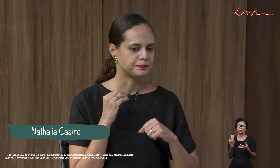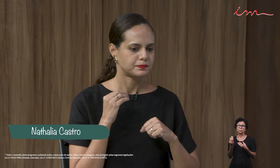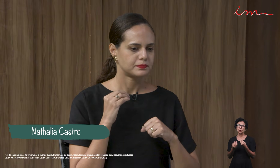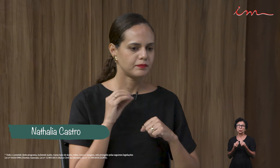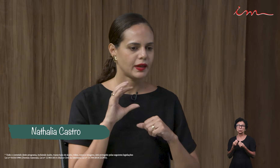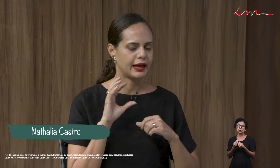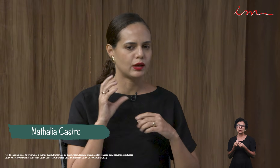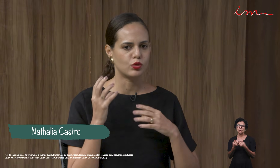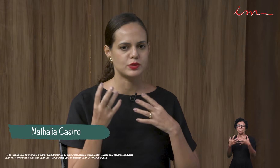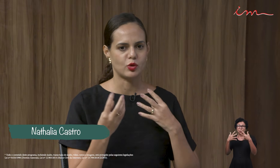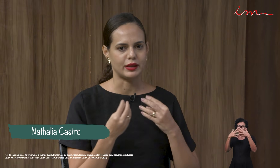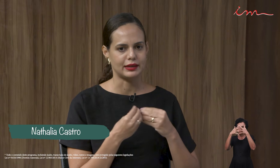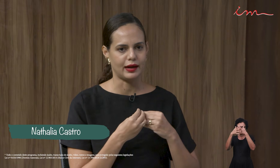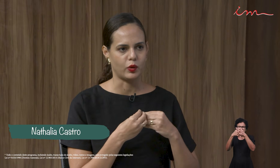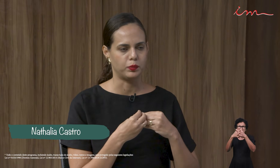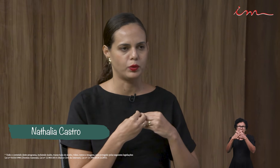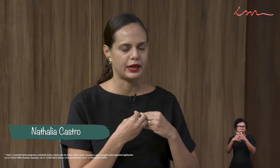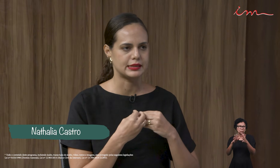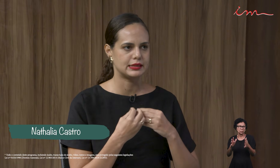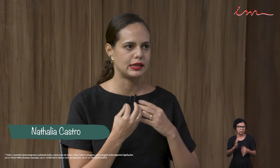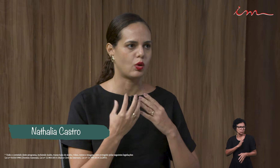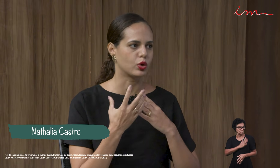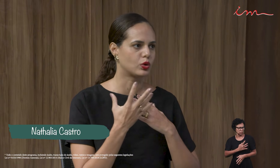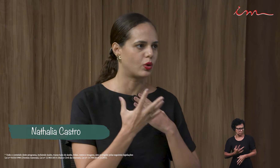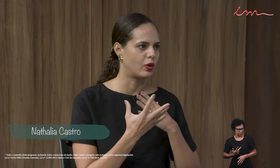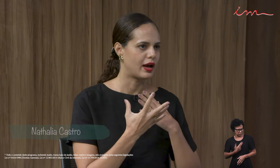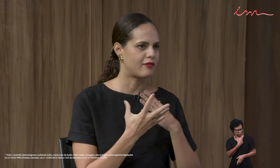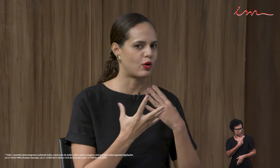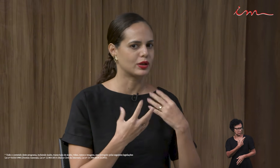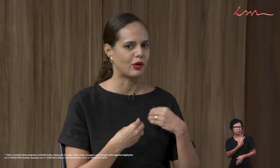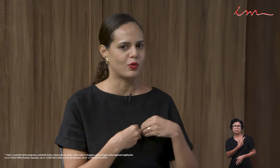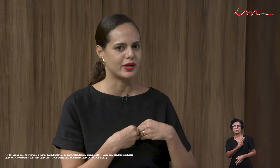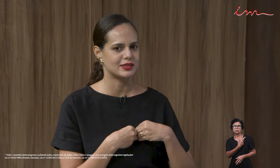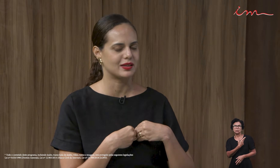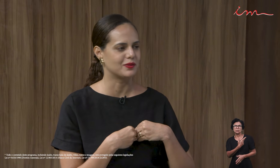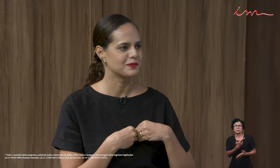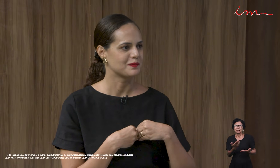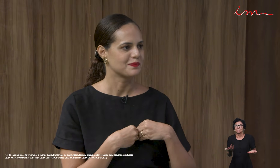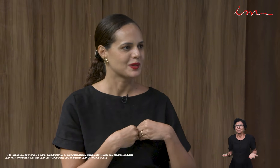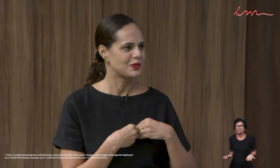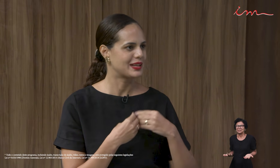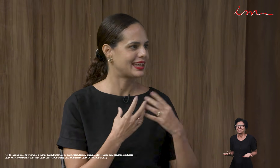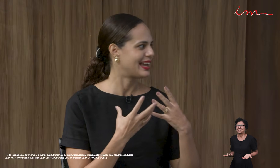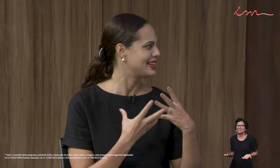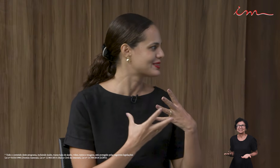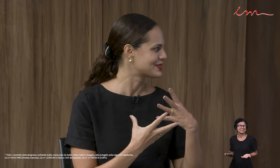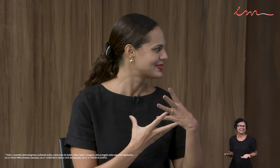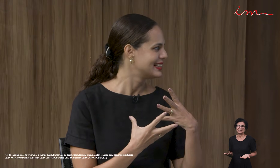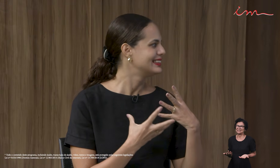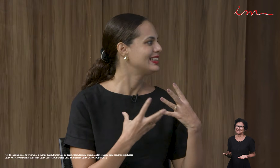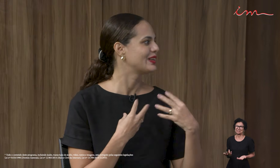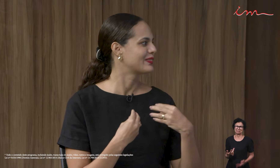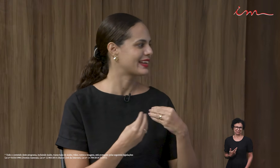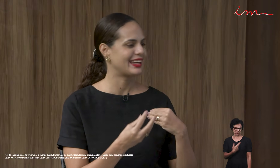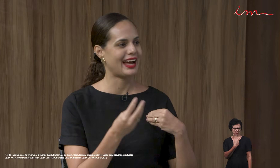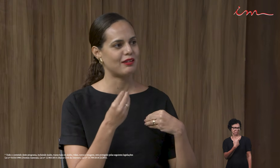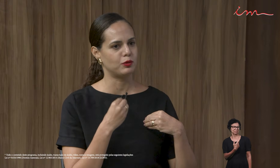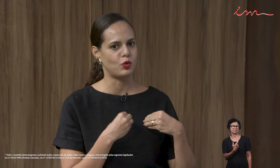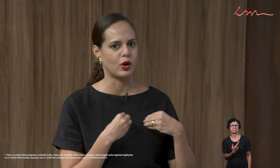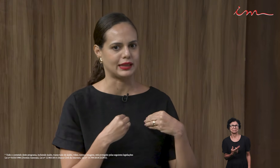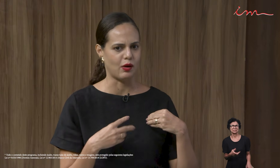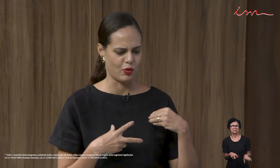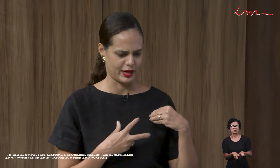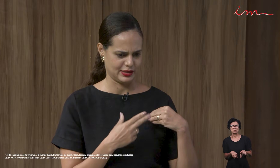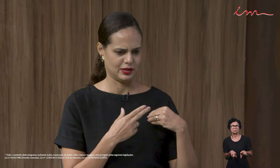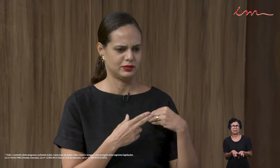dar aquela confusão mental, porque se cortou, vai cortar o coração? O que é isso? Não, vai querer,